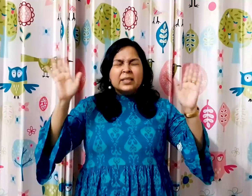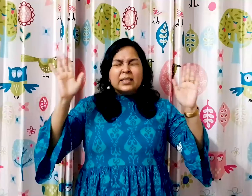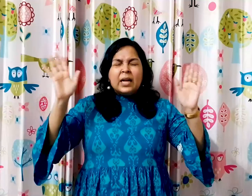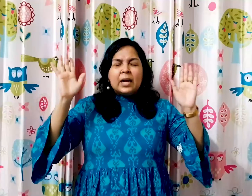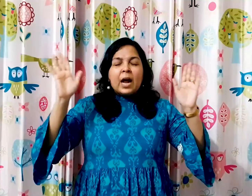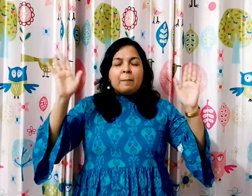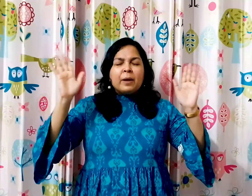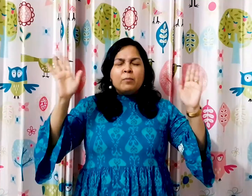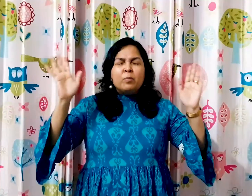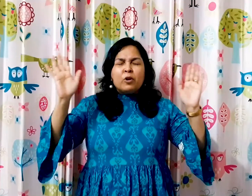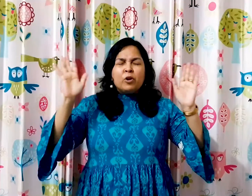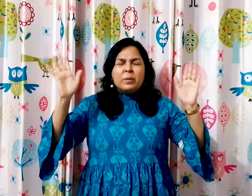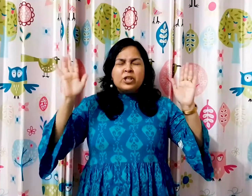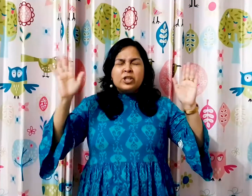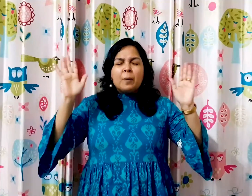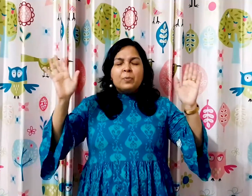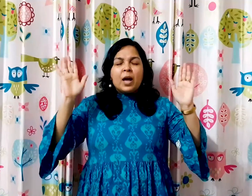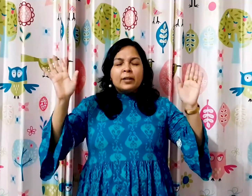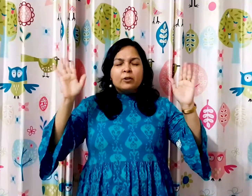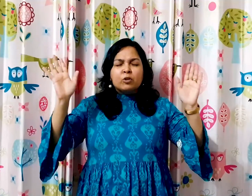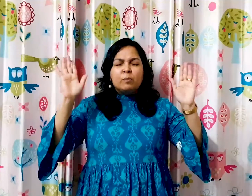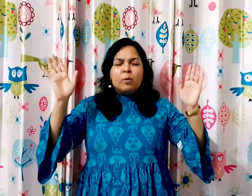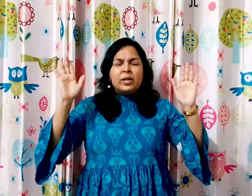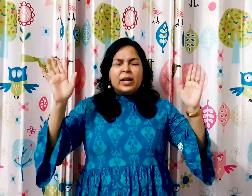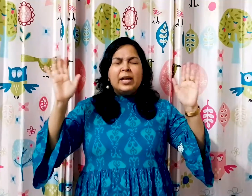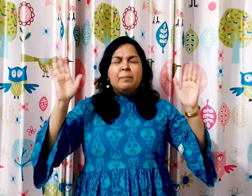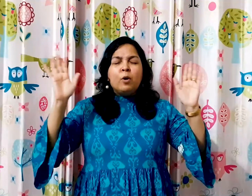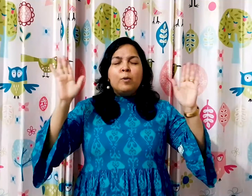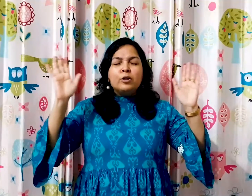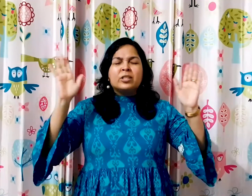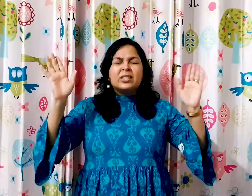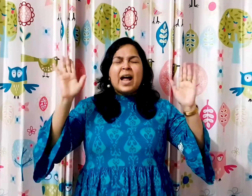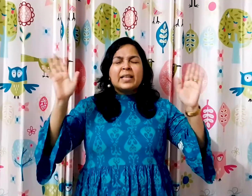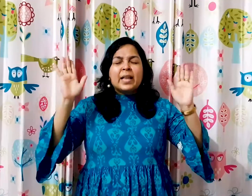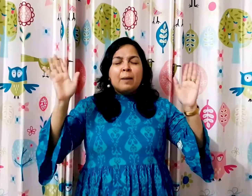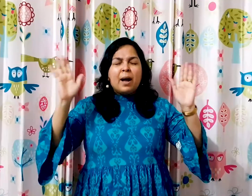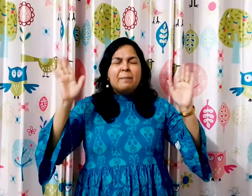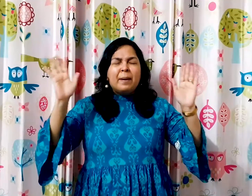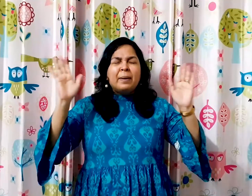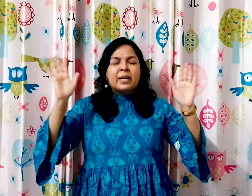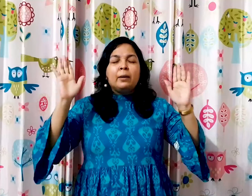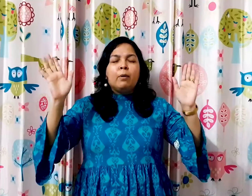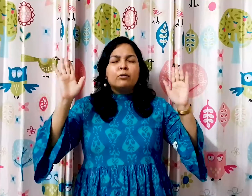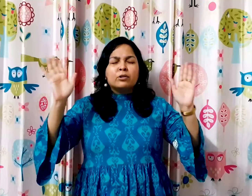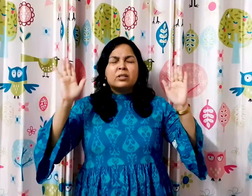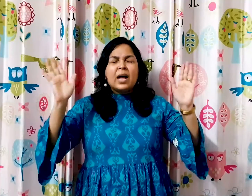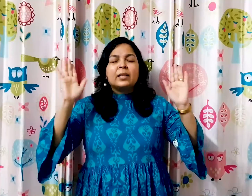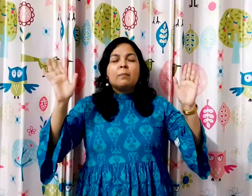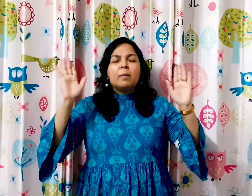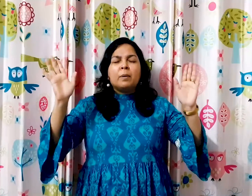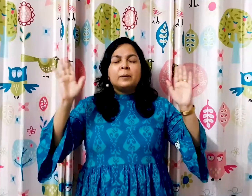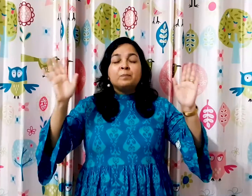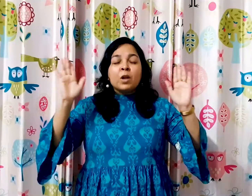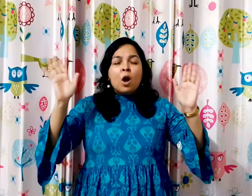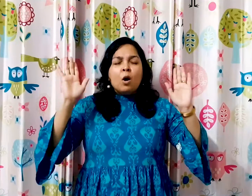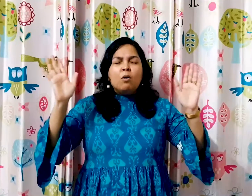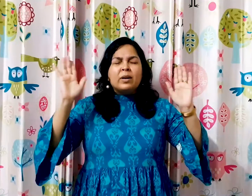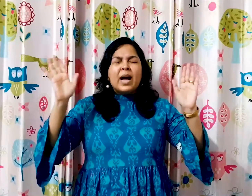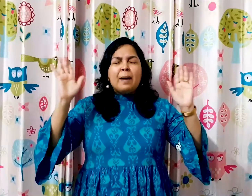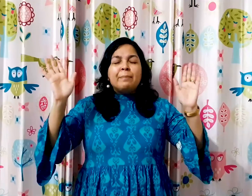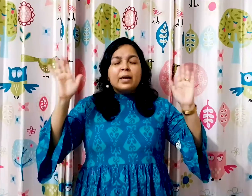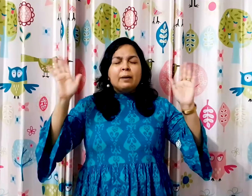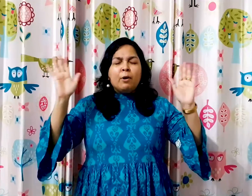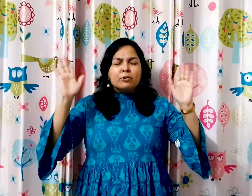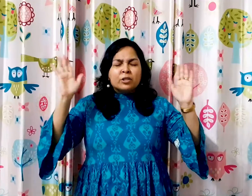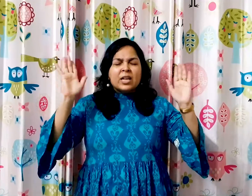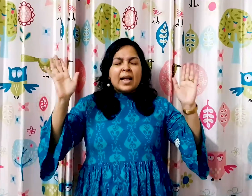ba agar aapke muh mein koi bhi shabd aa raha hai to usko boliye li bo bo sata ba ba ba ki bo sata ba ba ba o